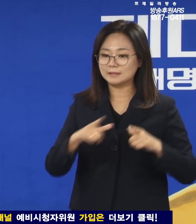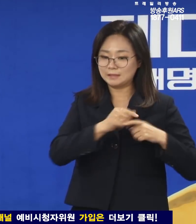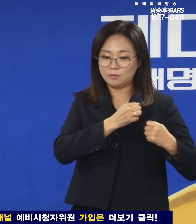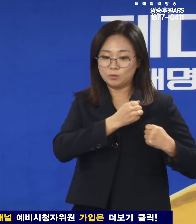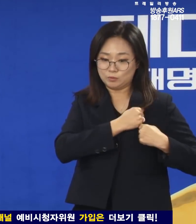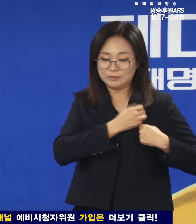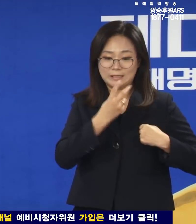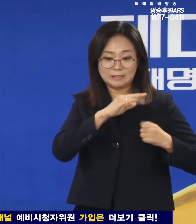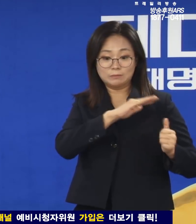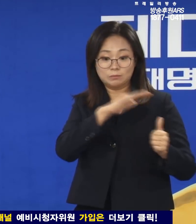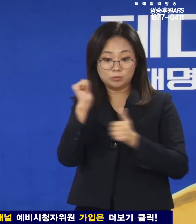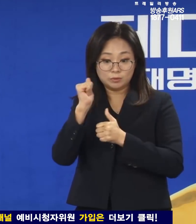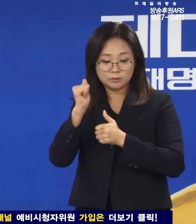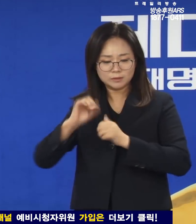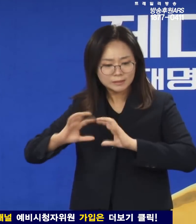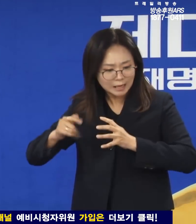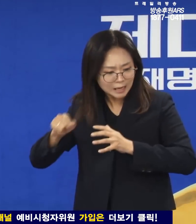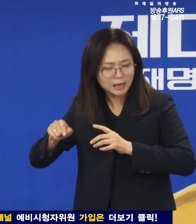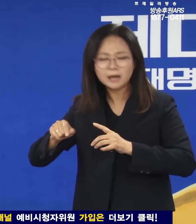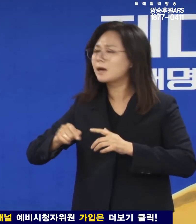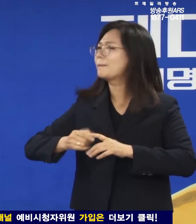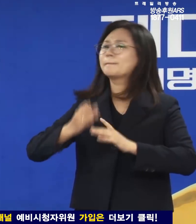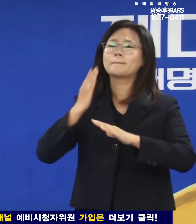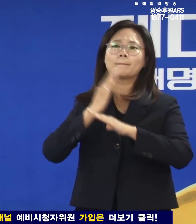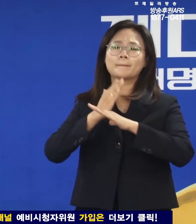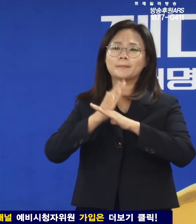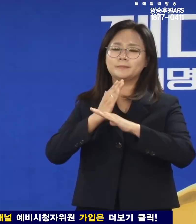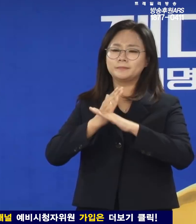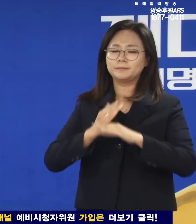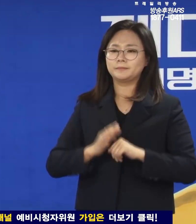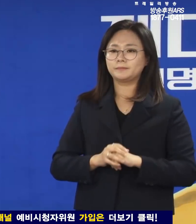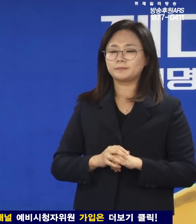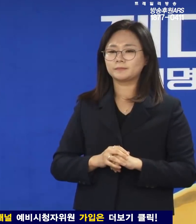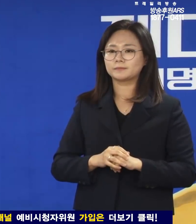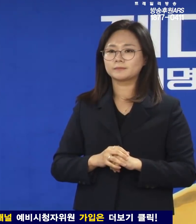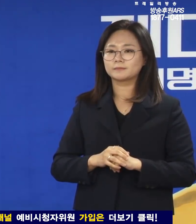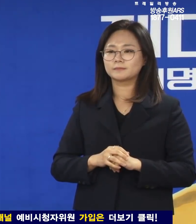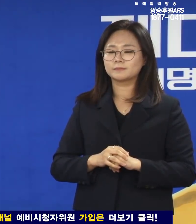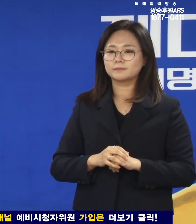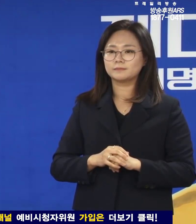일본 군대를 다시 불러오는 나라는 결코 아니었을 것입니다.